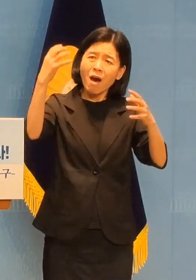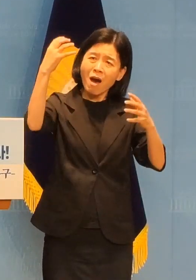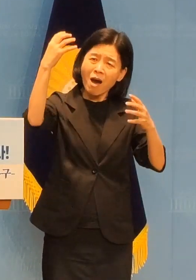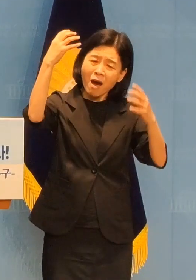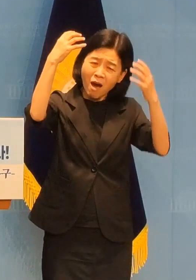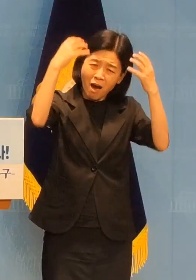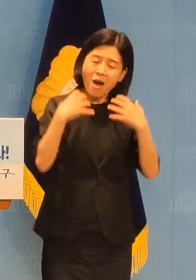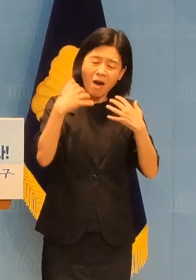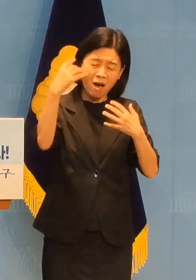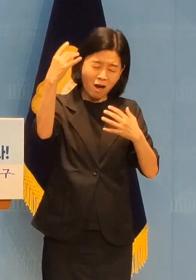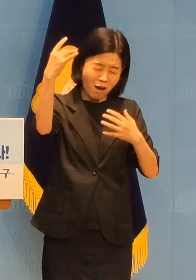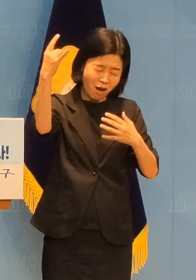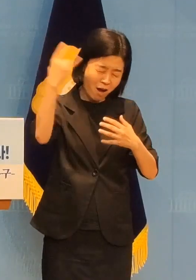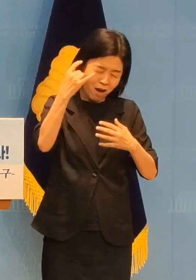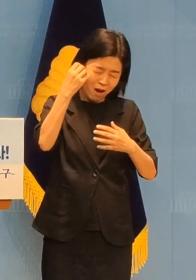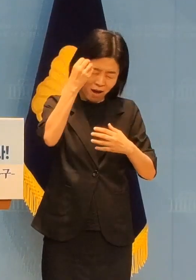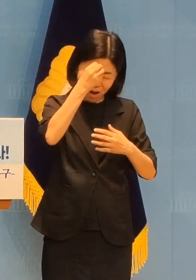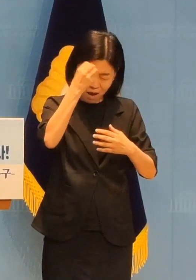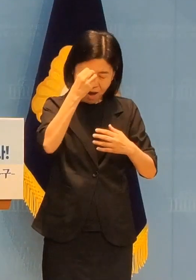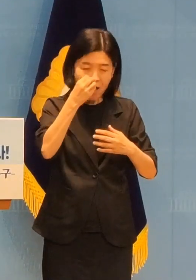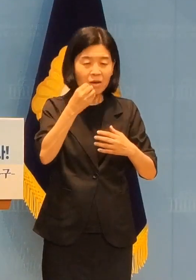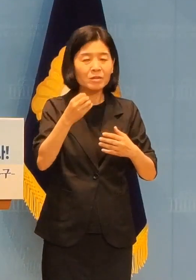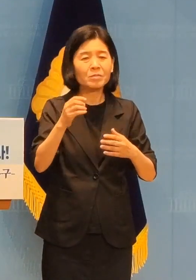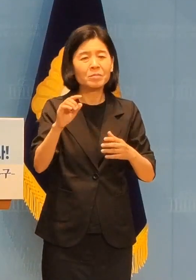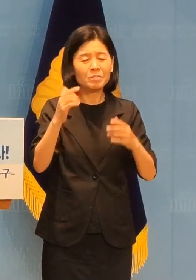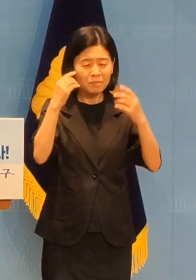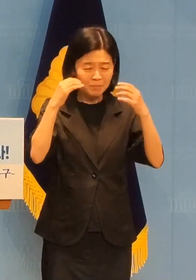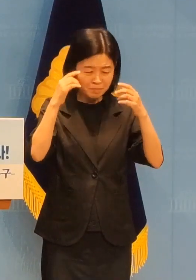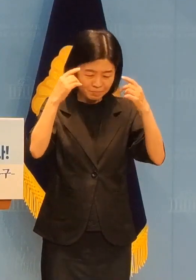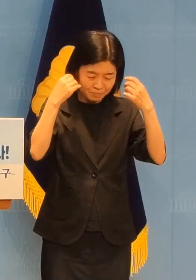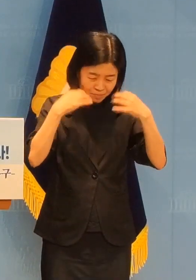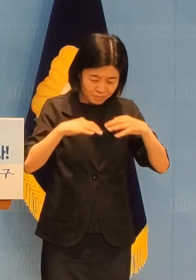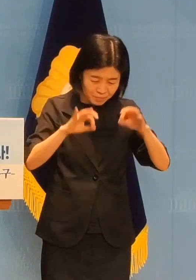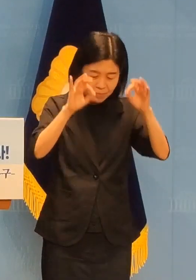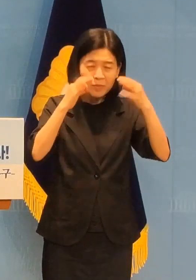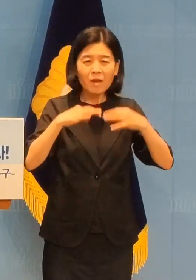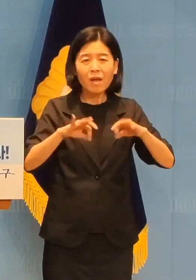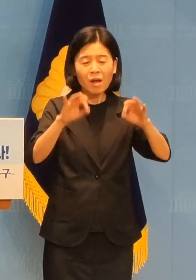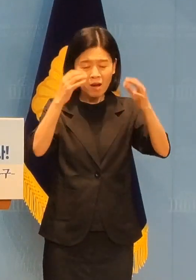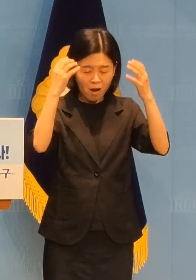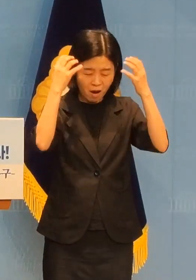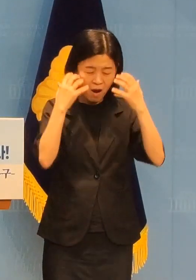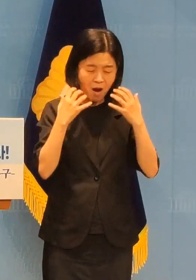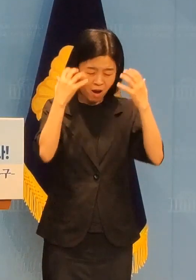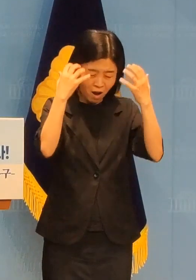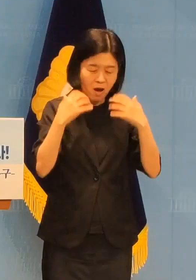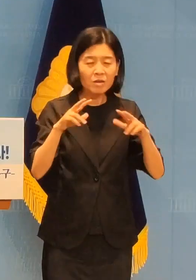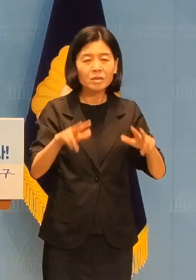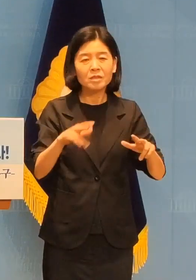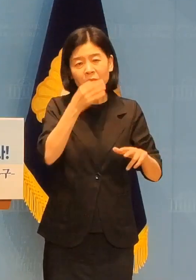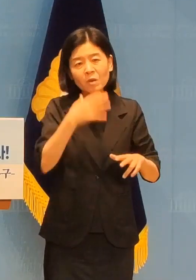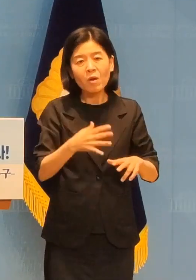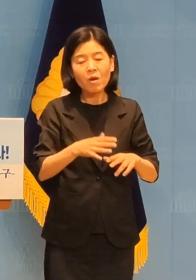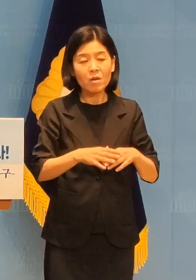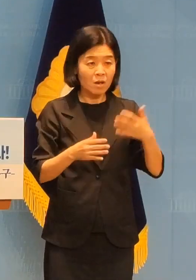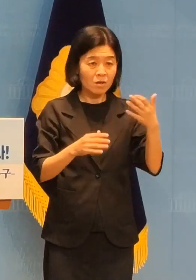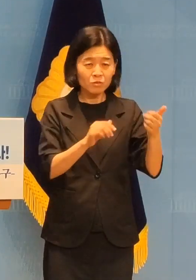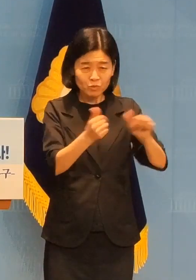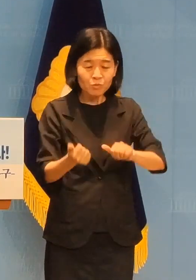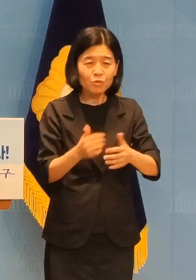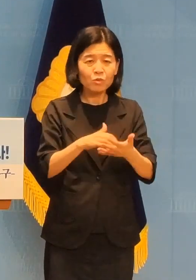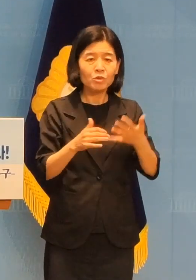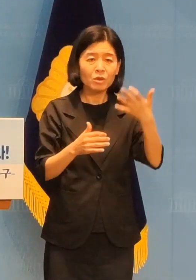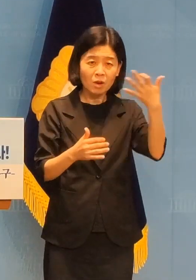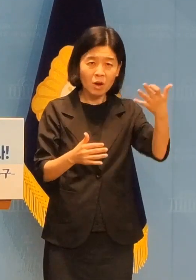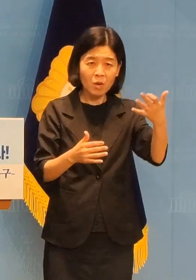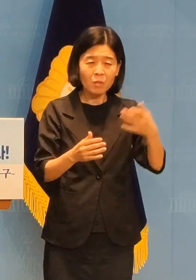힘든 고통이 이어지고 있습니다. 현재까지 19명이 숨지고 2,200명이 넘는 온열